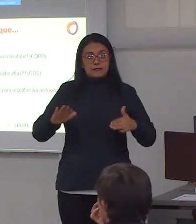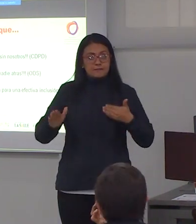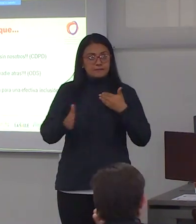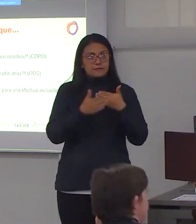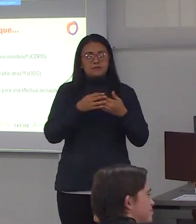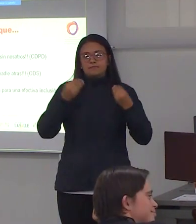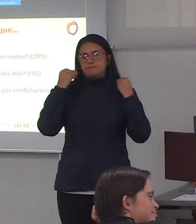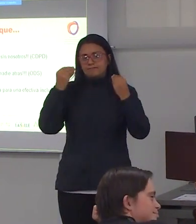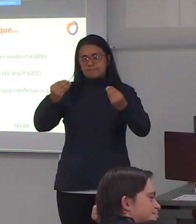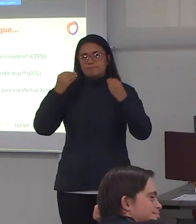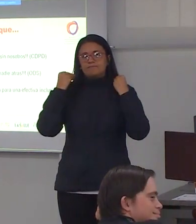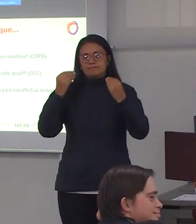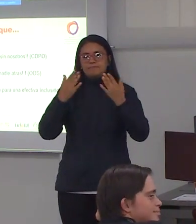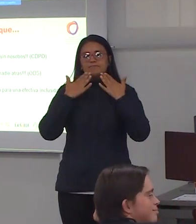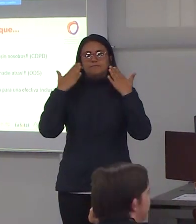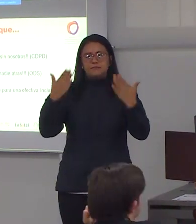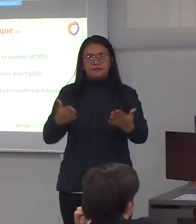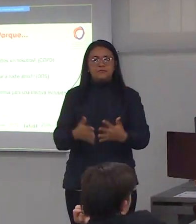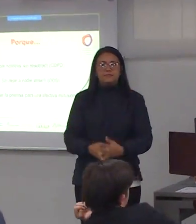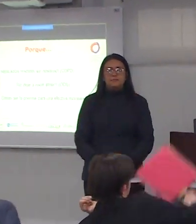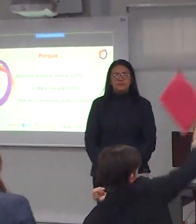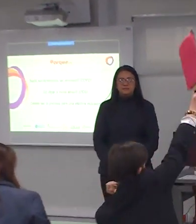y muchísimas muchísimas gracias